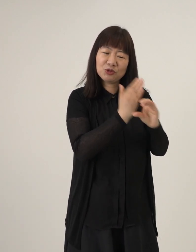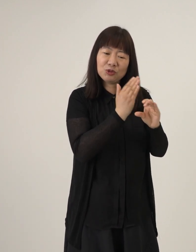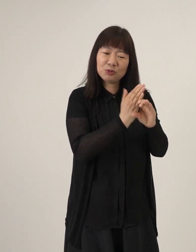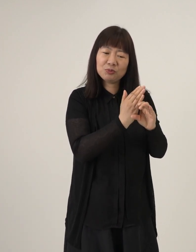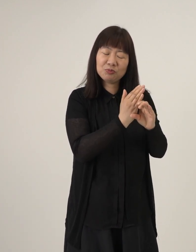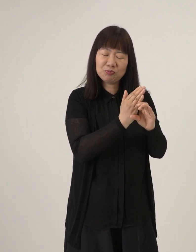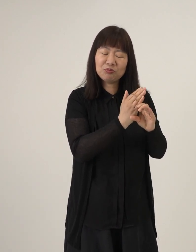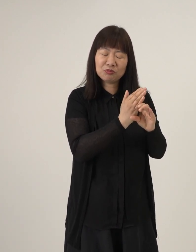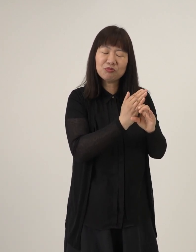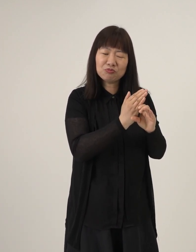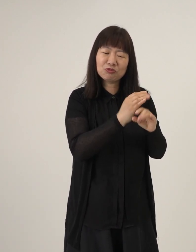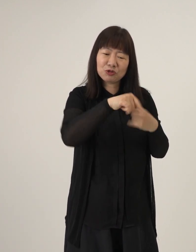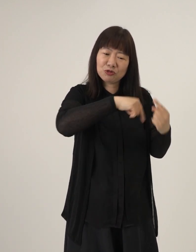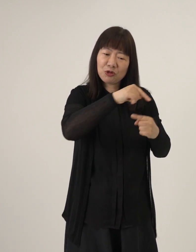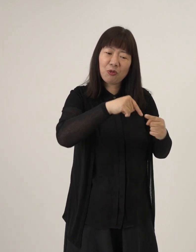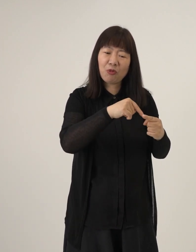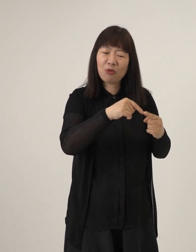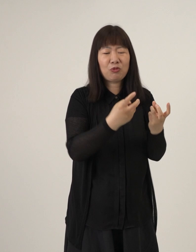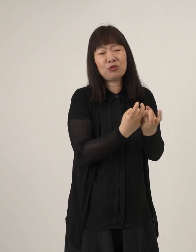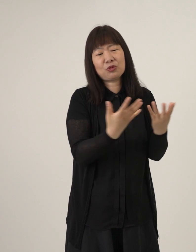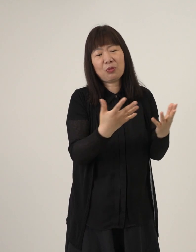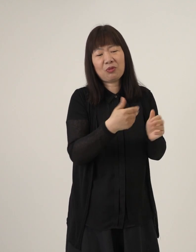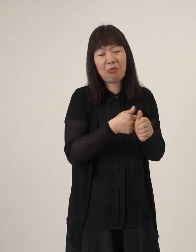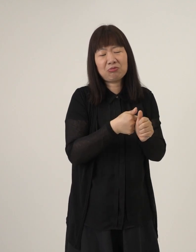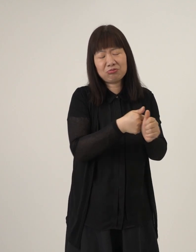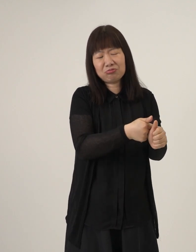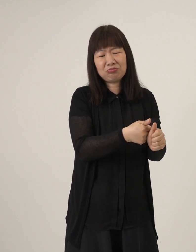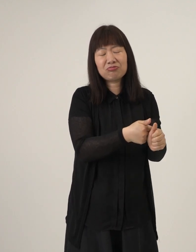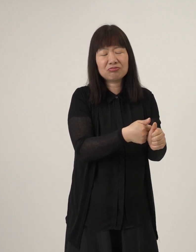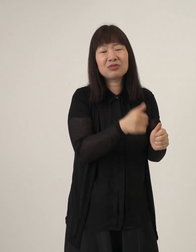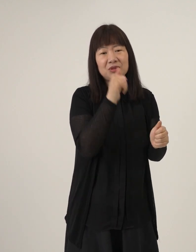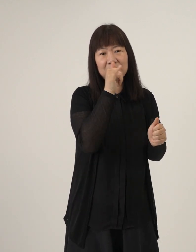편승이 되어서 치열하게 살아가요.